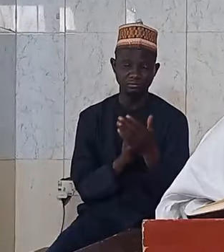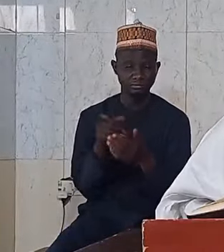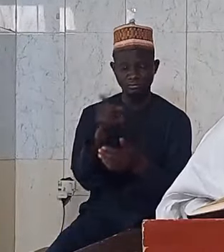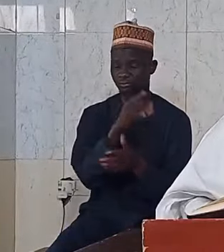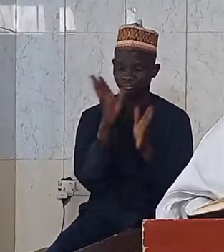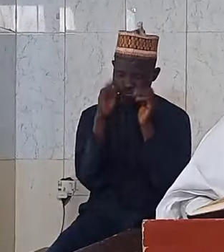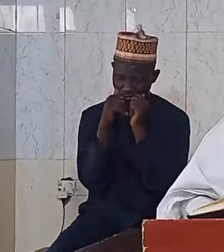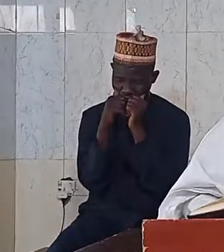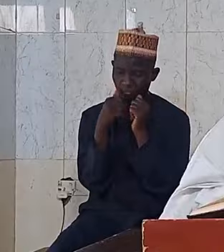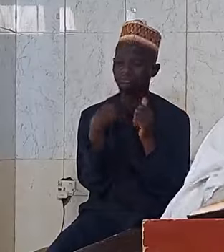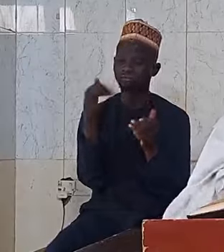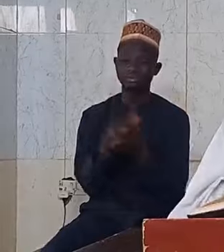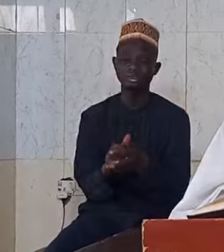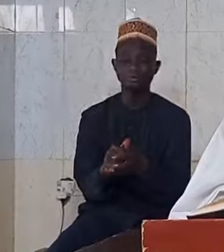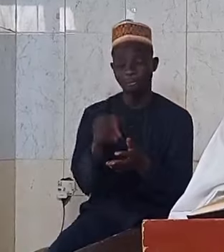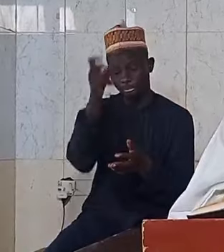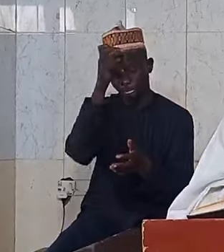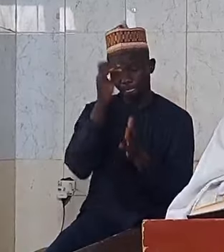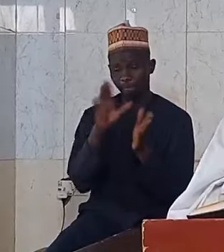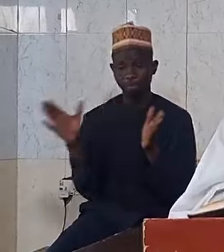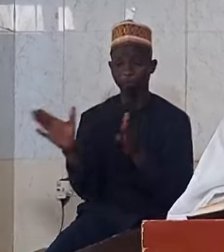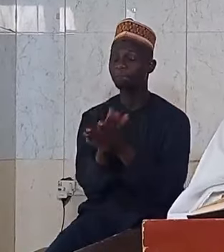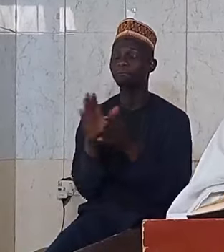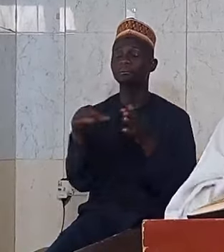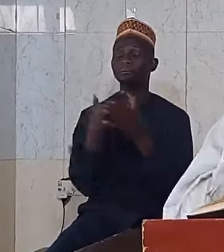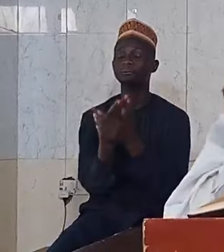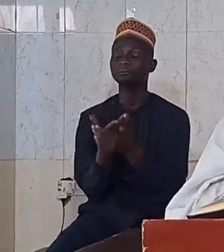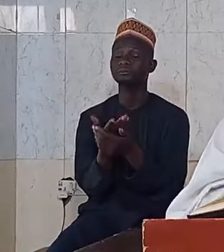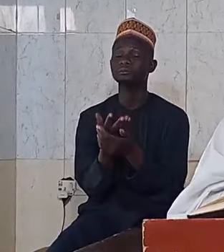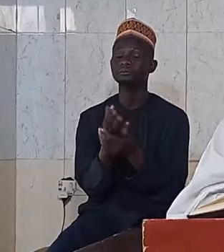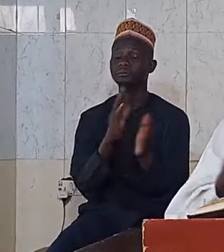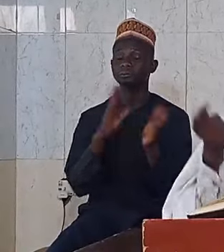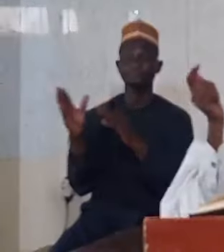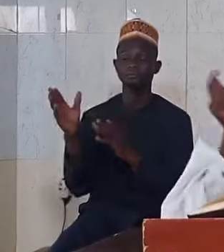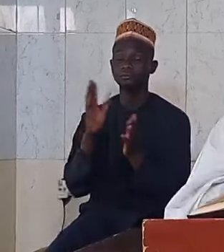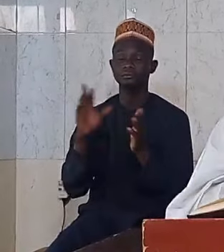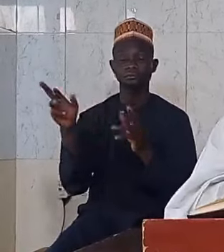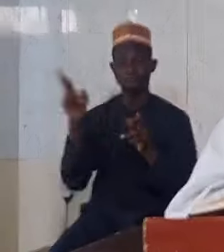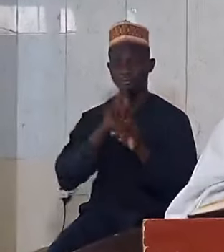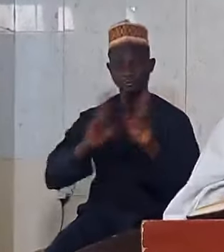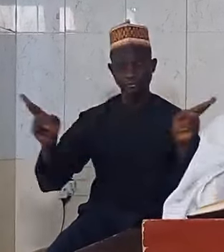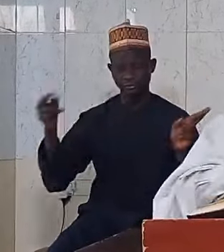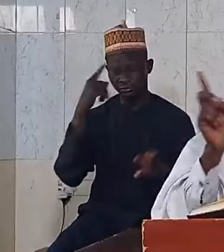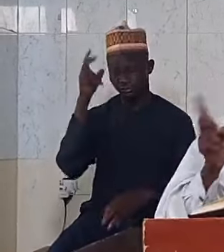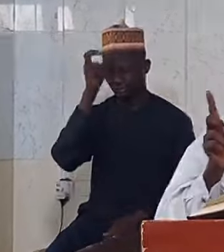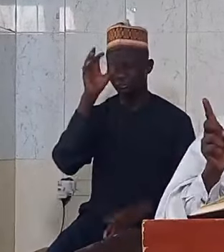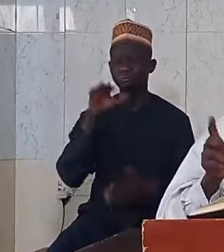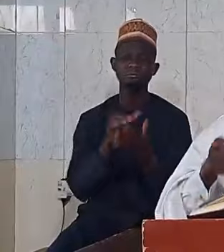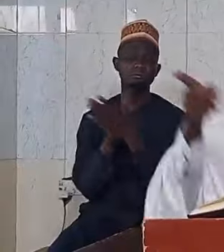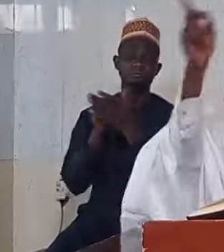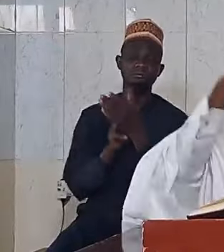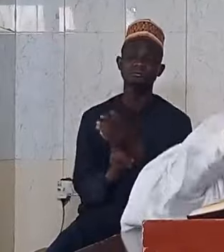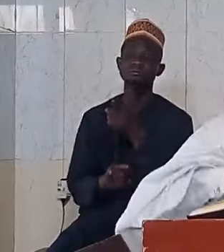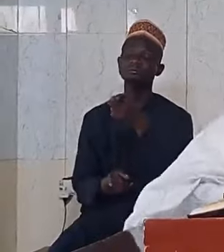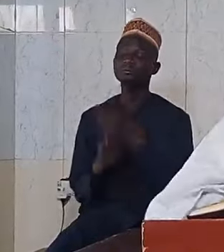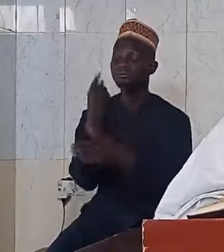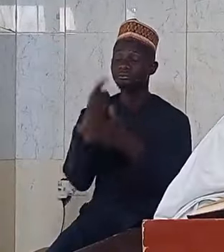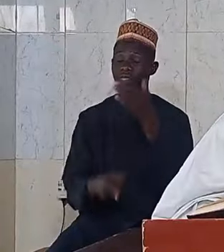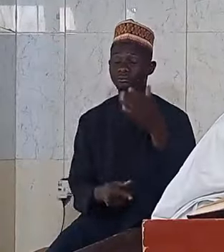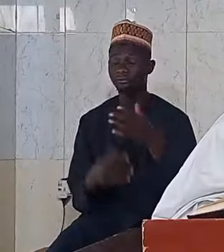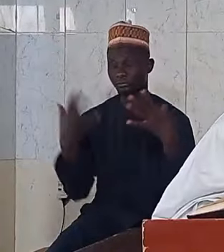mumini aka ce maka sharrin shaidan da makircinsa da plan ɗinsa da kintsin da yake duk mai rauni ne kai me ya kamata